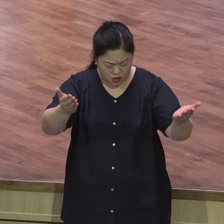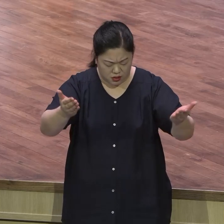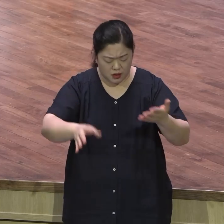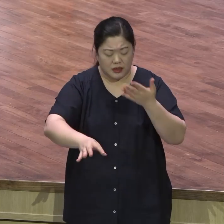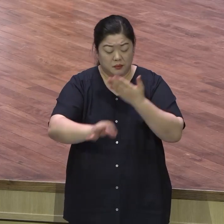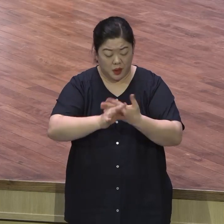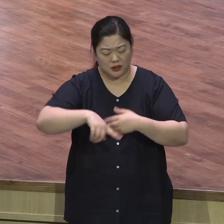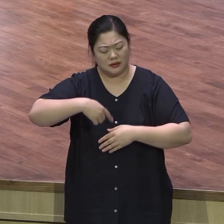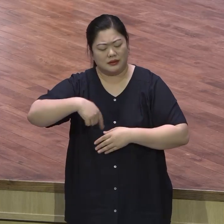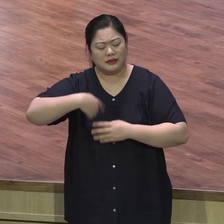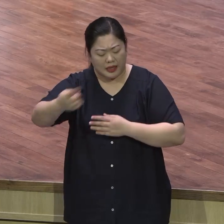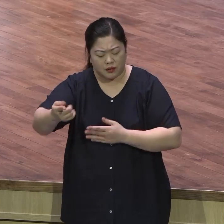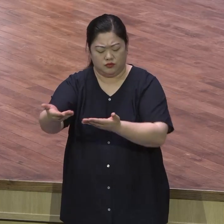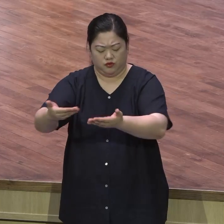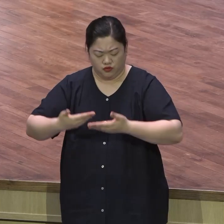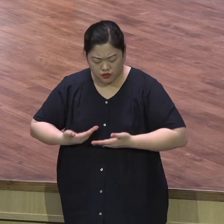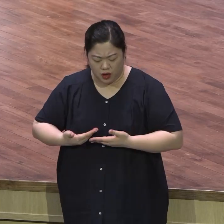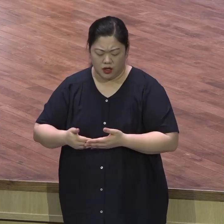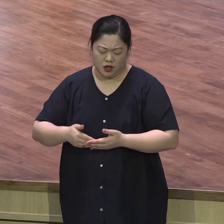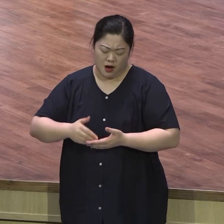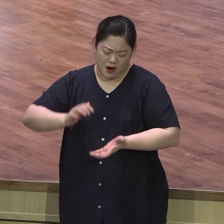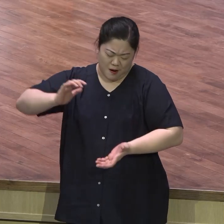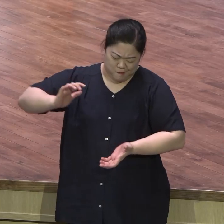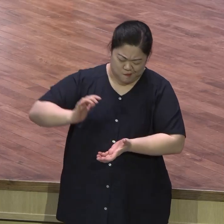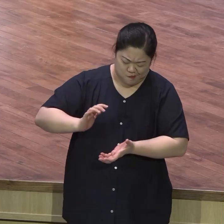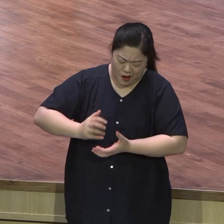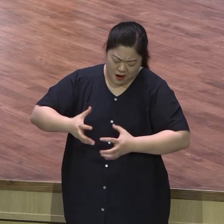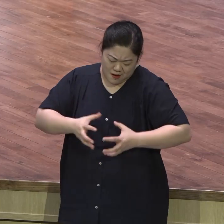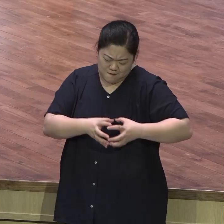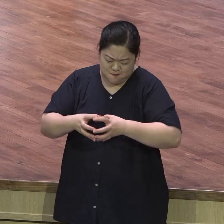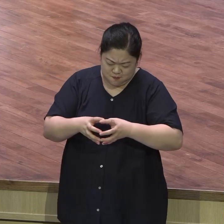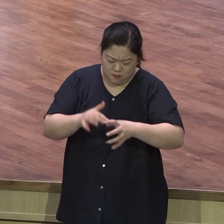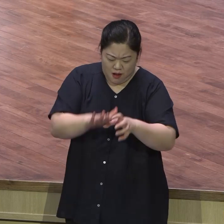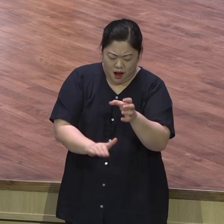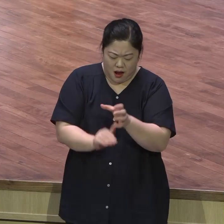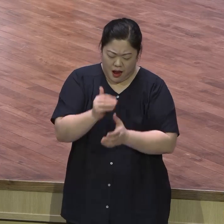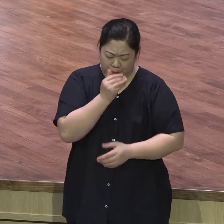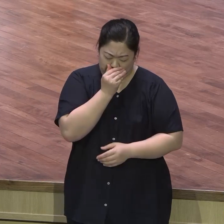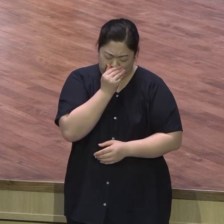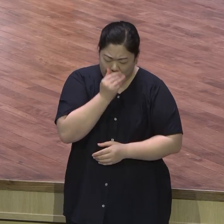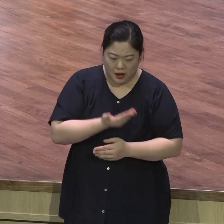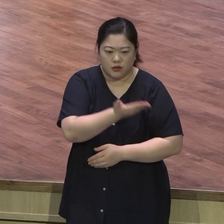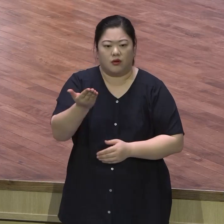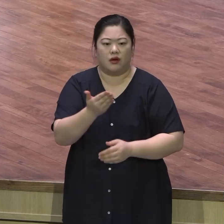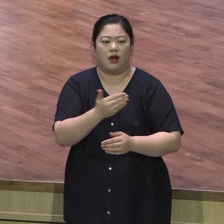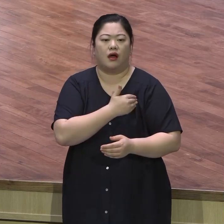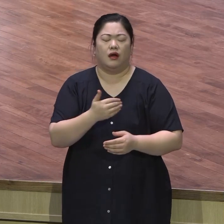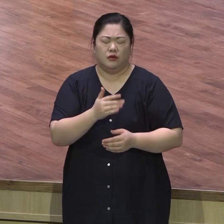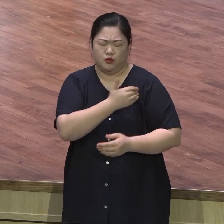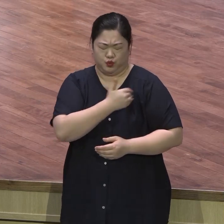것이니 곧 후이 되어 누르고 흔들어 넘치도록 하여 너에게 안겨주리라.